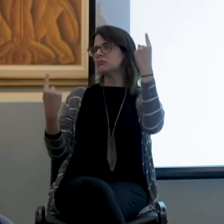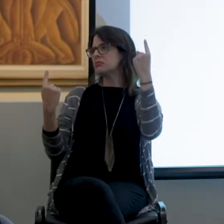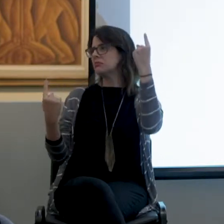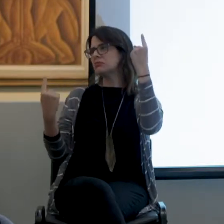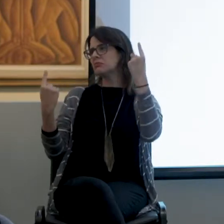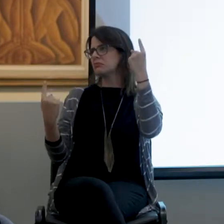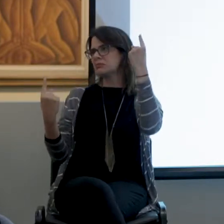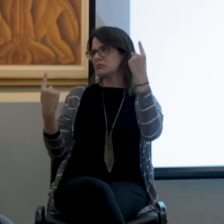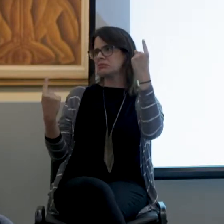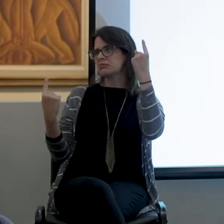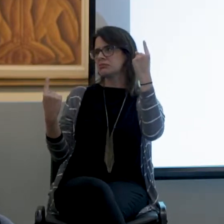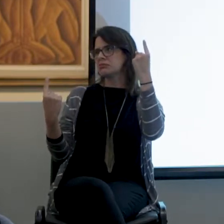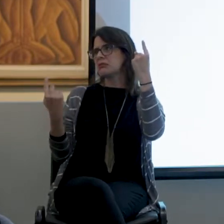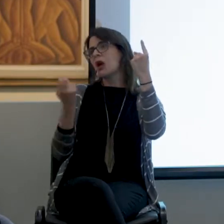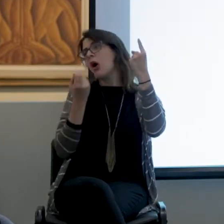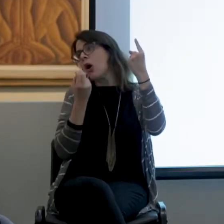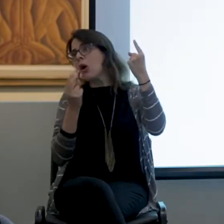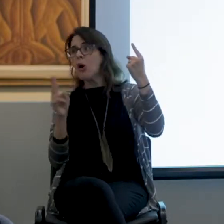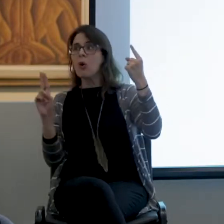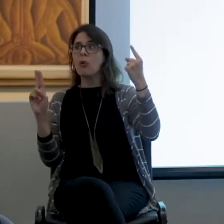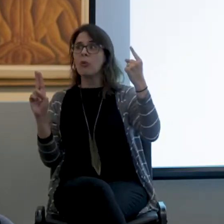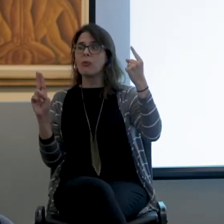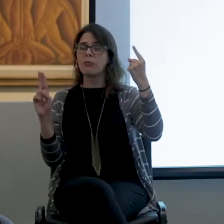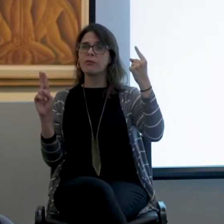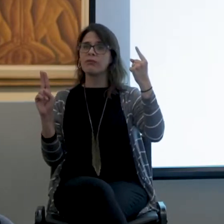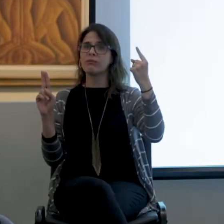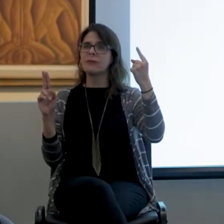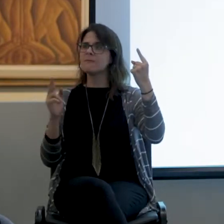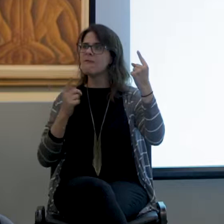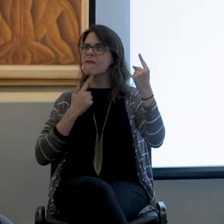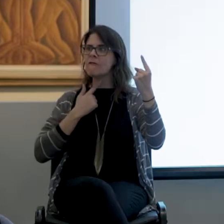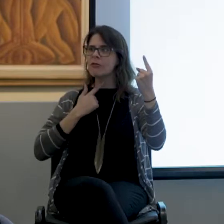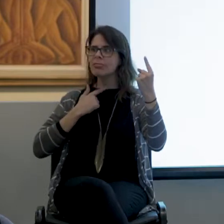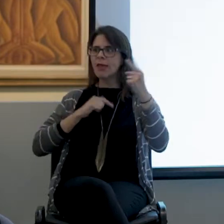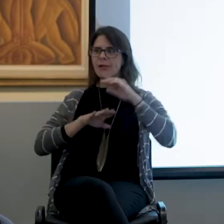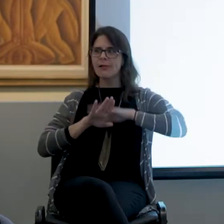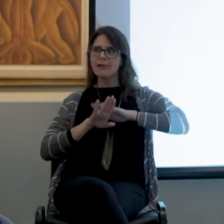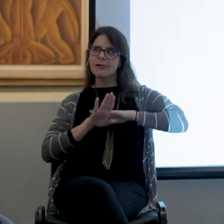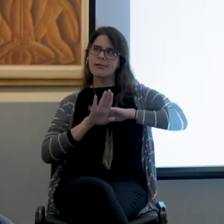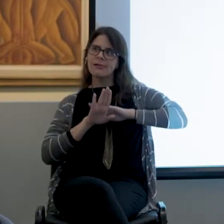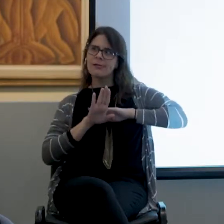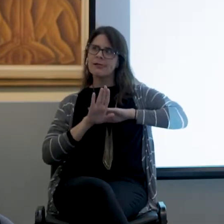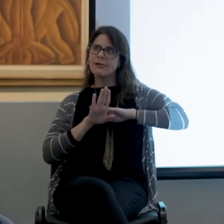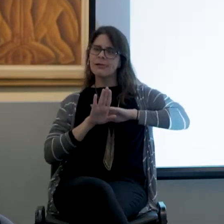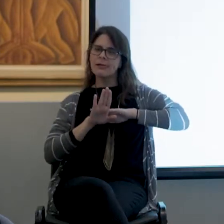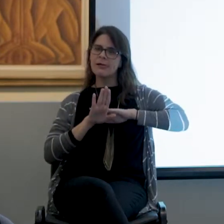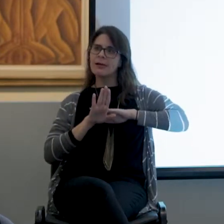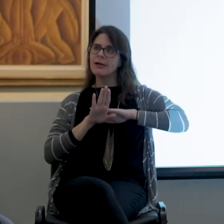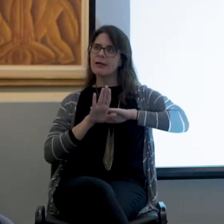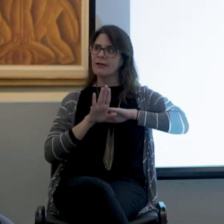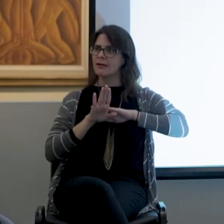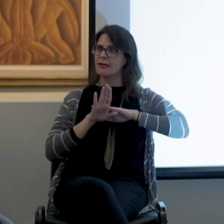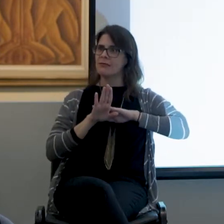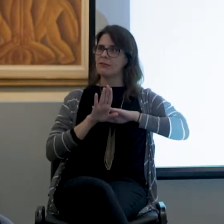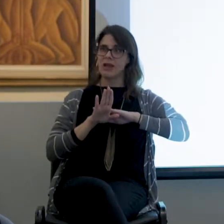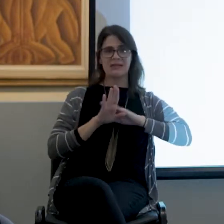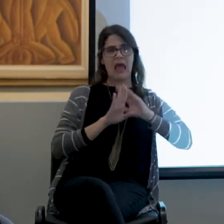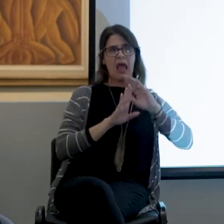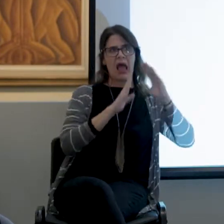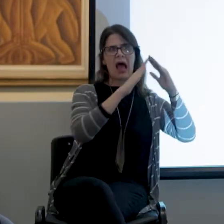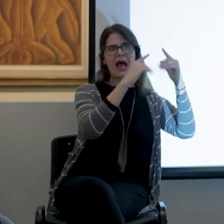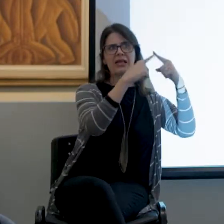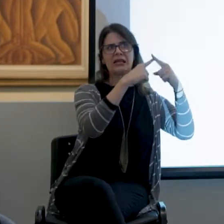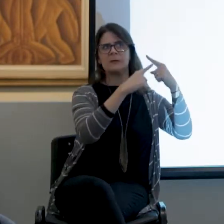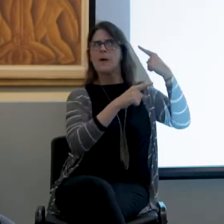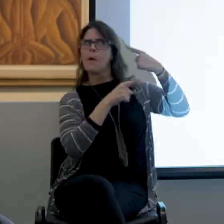dizem, os nossos apetites mais baixos, e que a moral, e que Deus, segundo a Igreja Católica, Cristo, sei lá quem, teria mandado